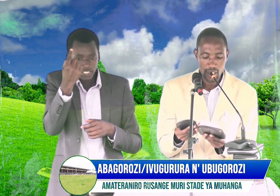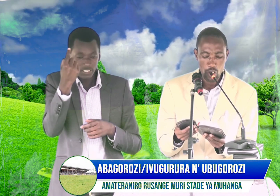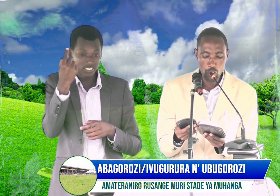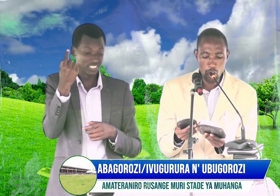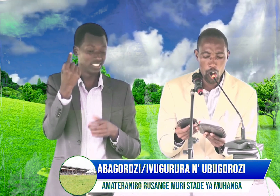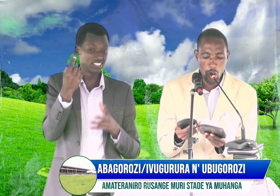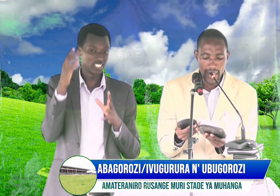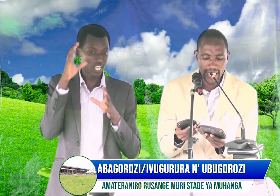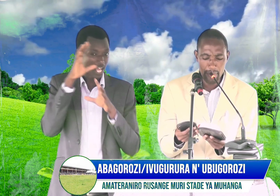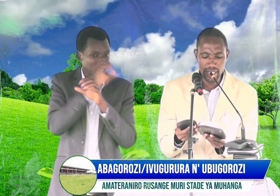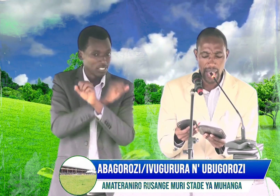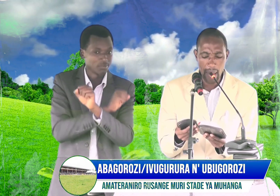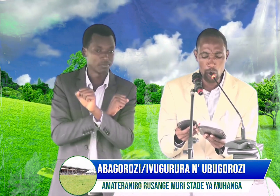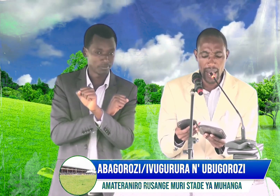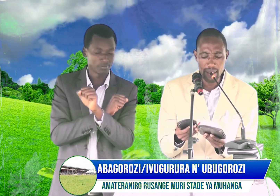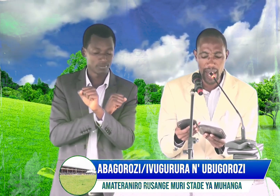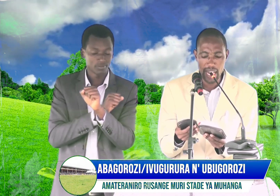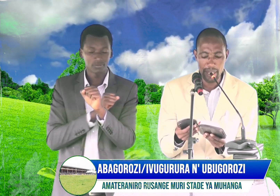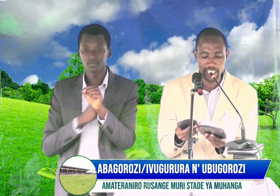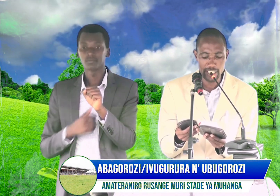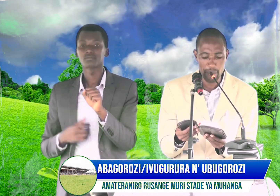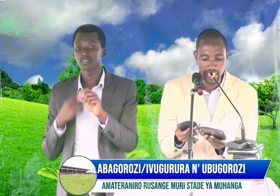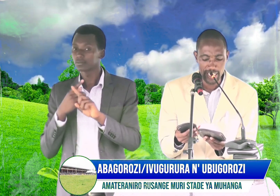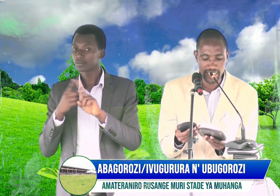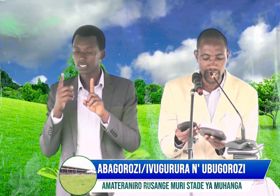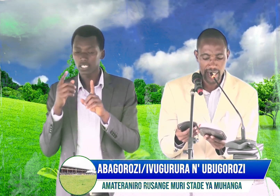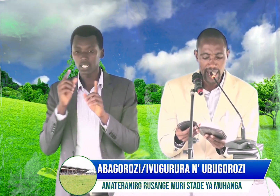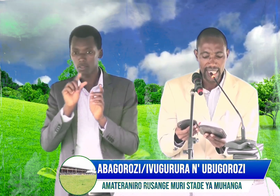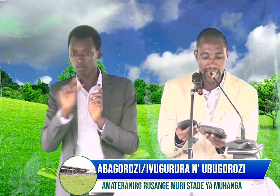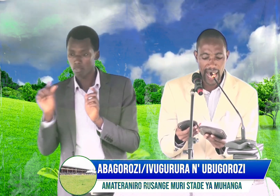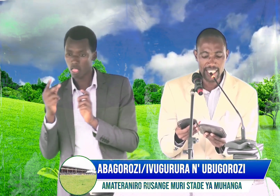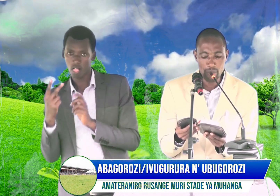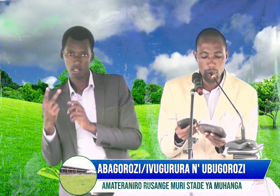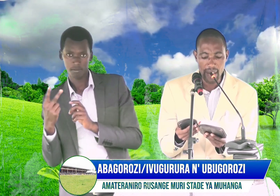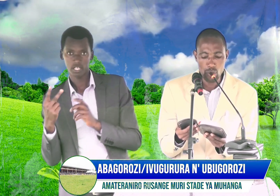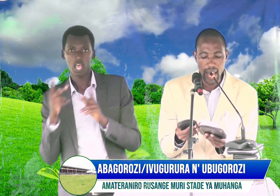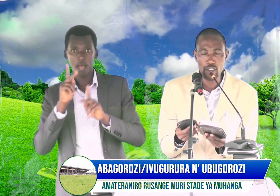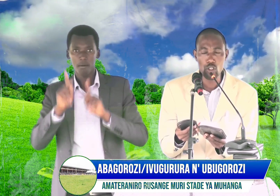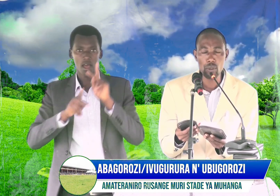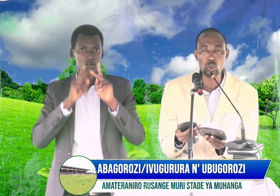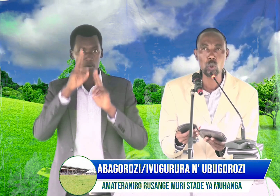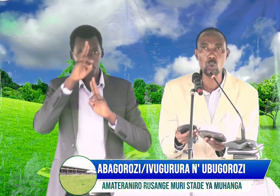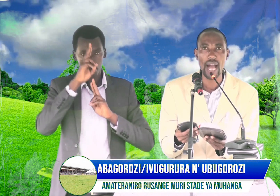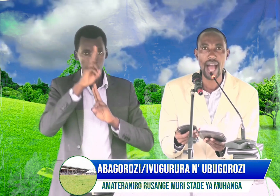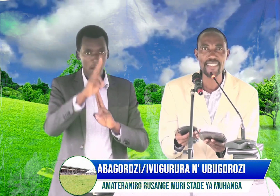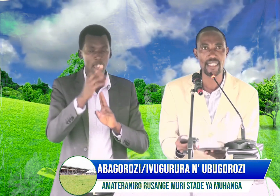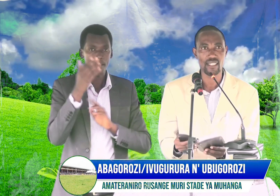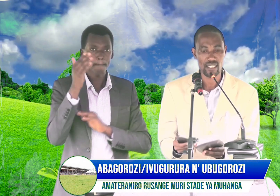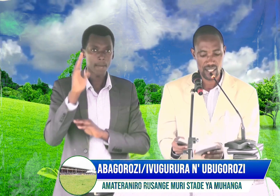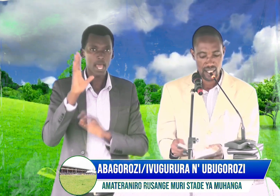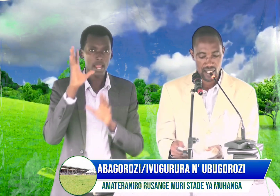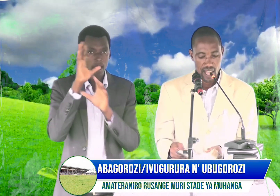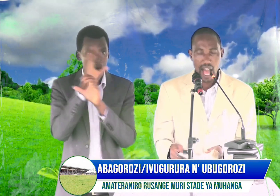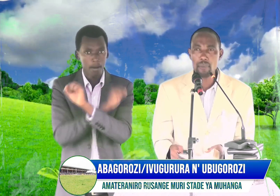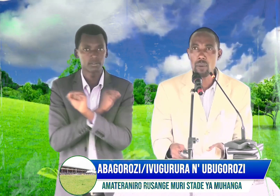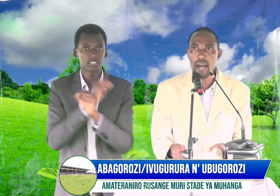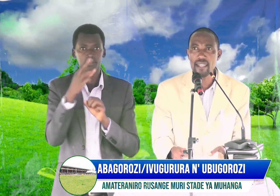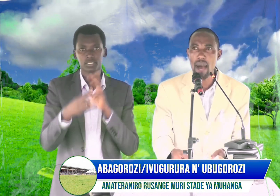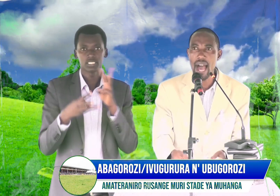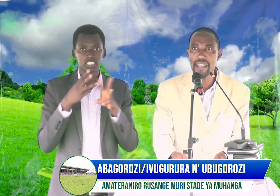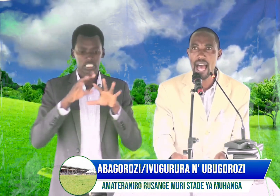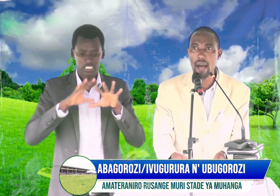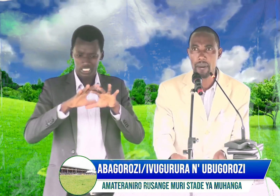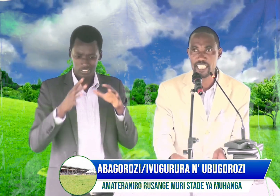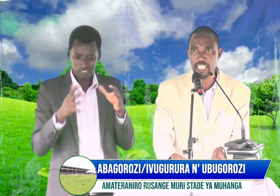isifite umurongo wa kabiri abubaha Imana bashize mu isi kandi mu bantu nta n'umwe utunganye